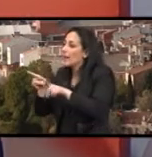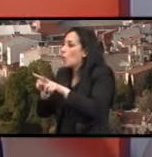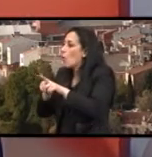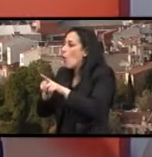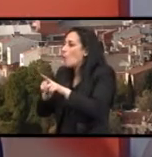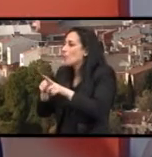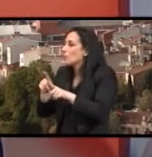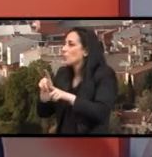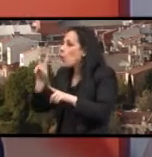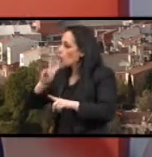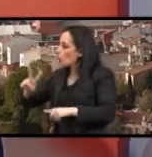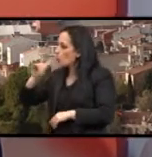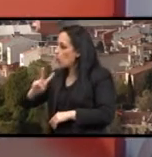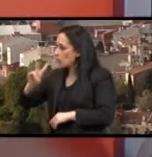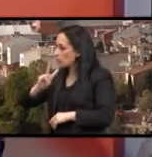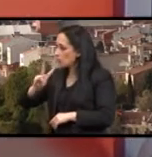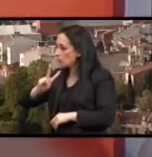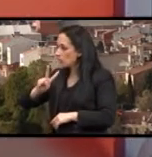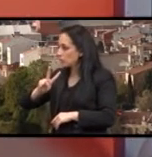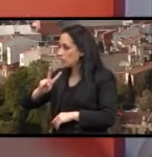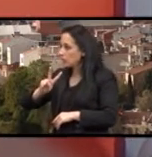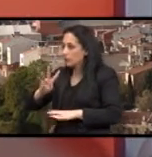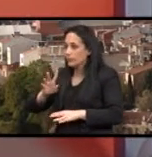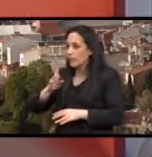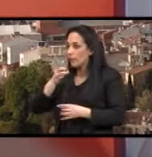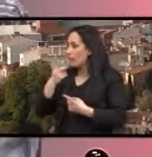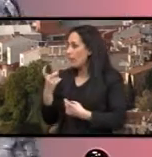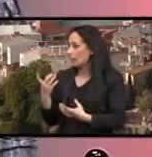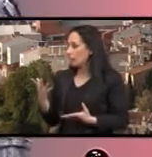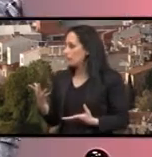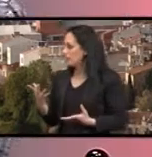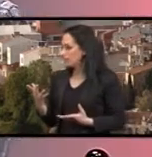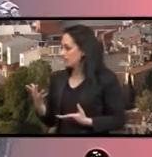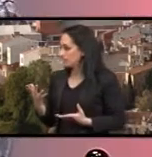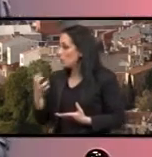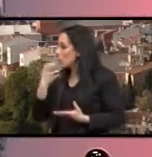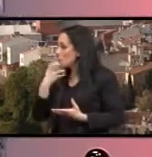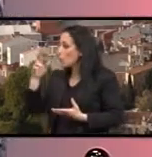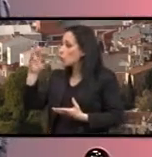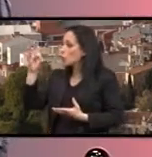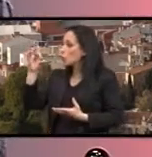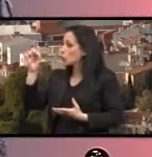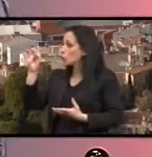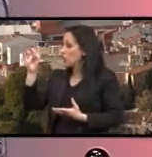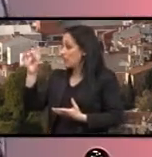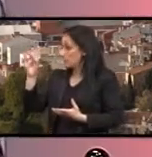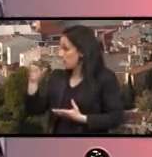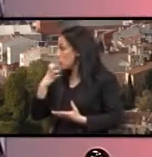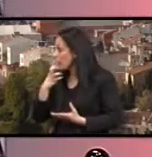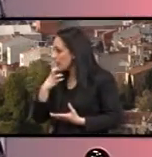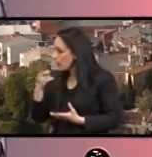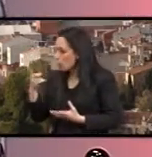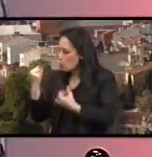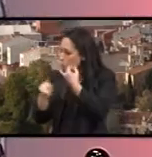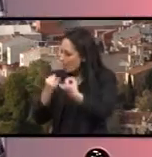vital, poder sortir de casa i poder obrir la porta. Clar, tu dius sortir de casa, però la Roser també es troba en un problema que encara és més